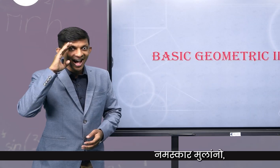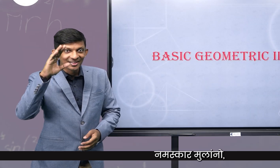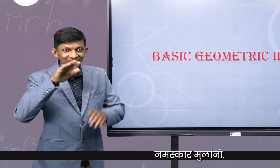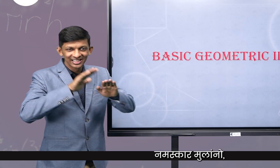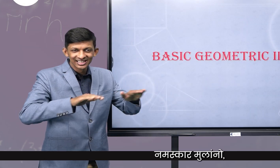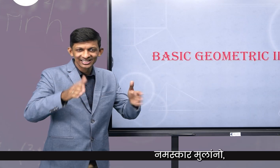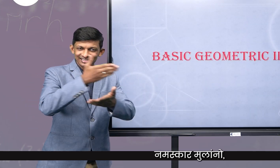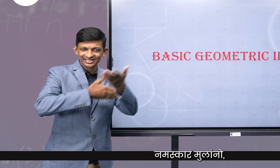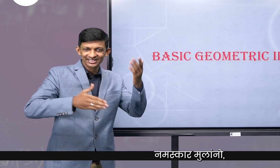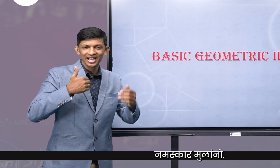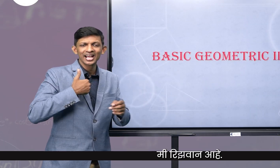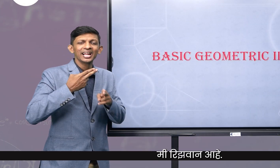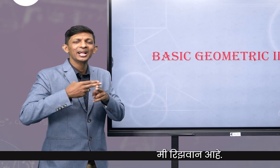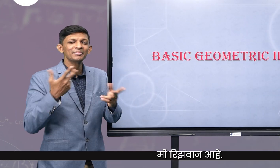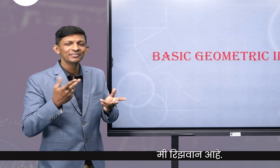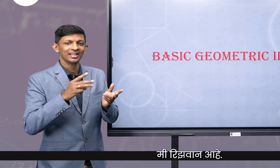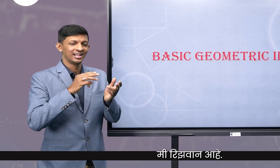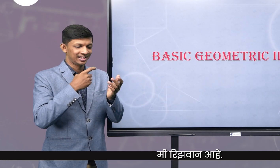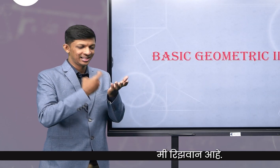नमस्कार मुलांनो, मी रिझवान आहे.